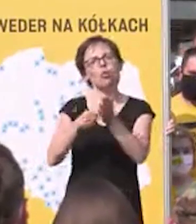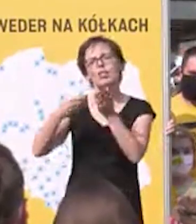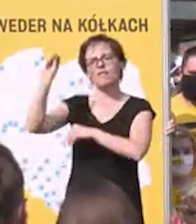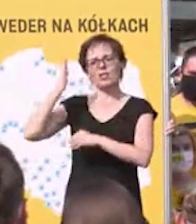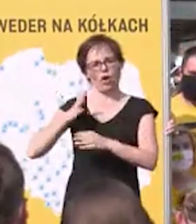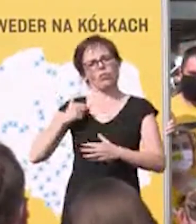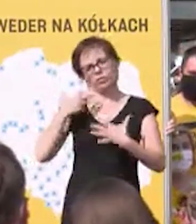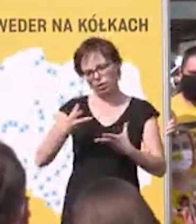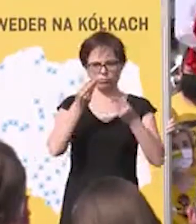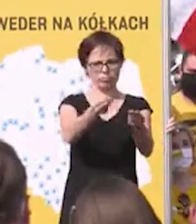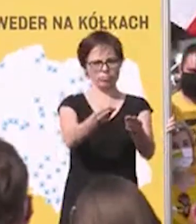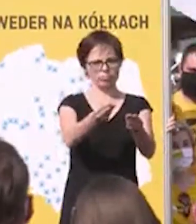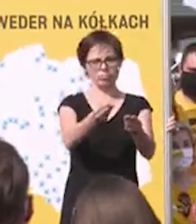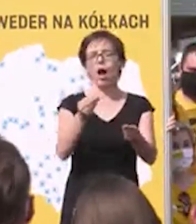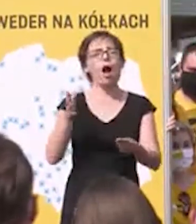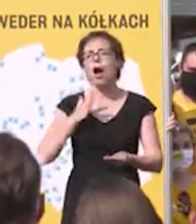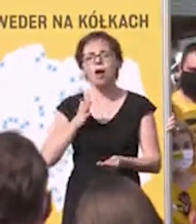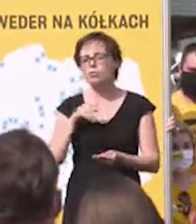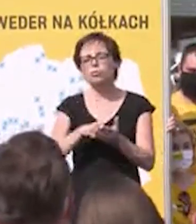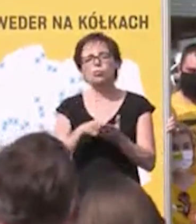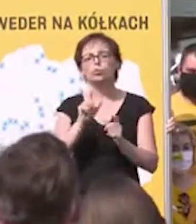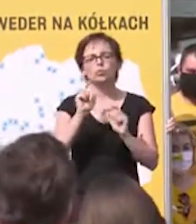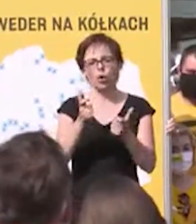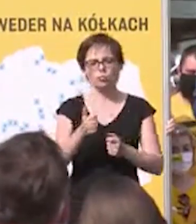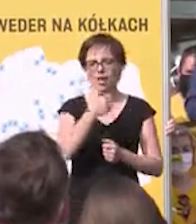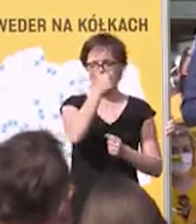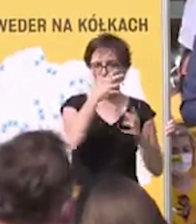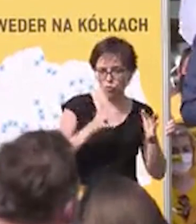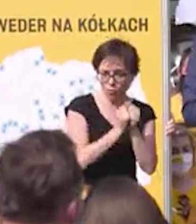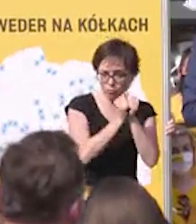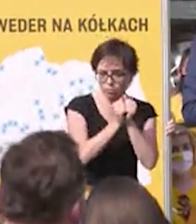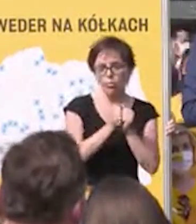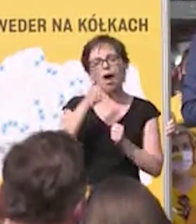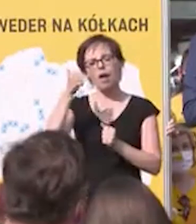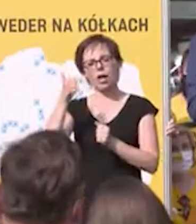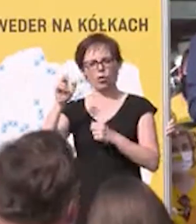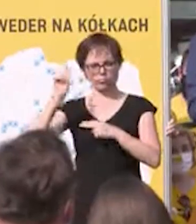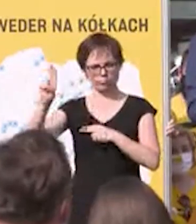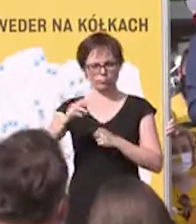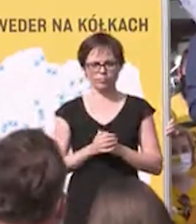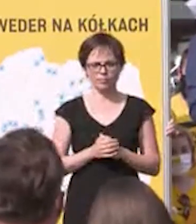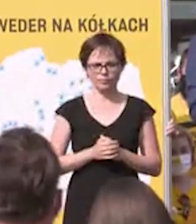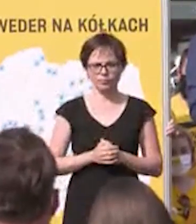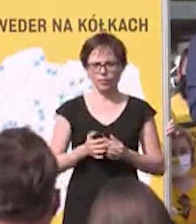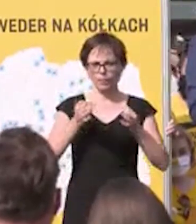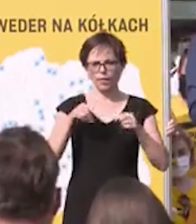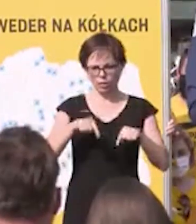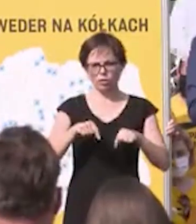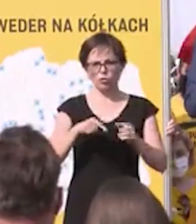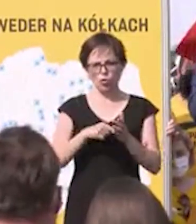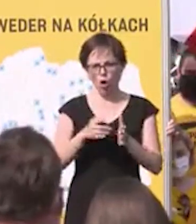to jedno odkrycie i jedno zobowiązanie. Ta droga, która dzisiaj